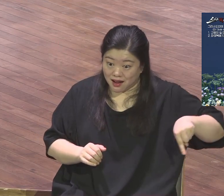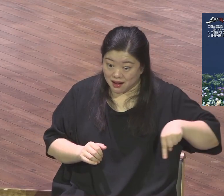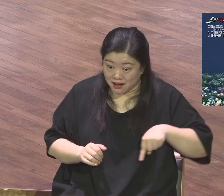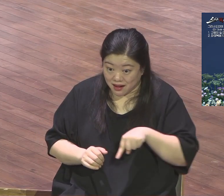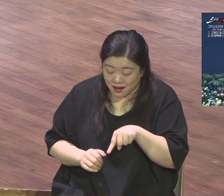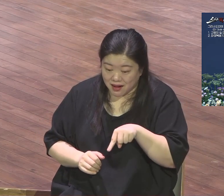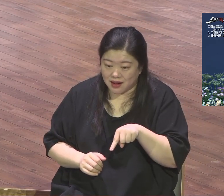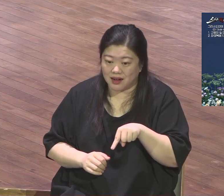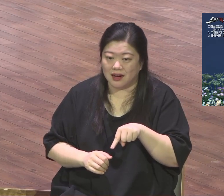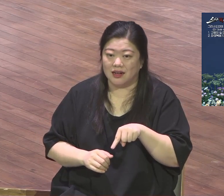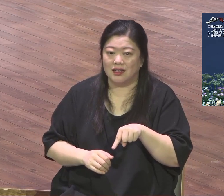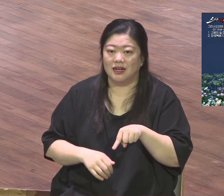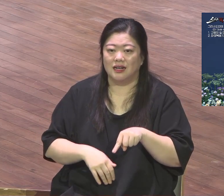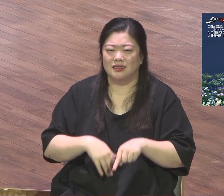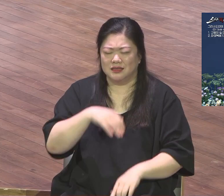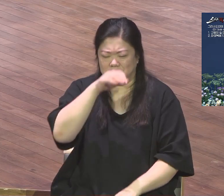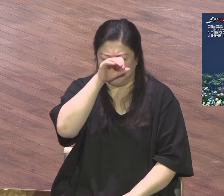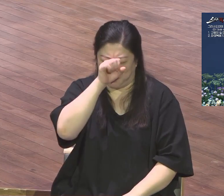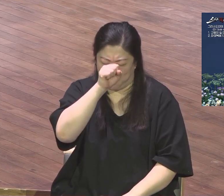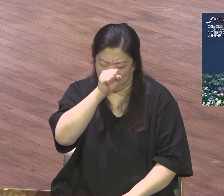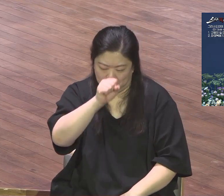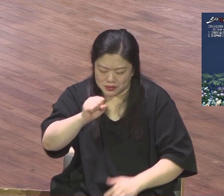자는 좋은 일이